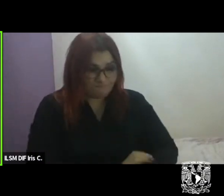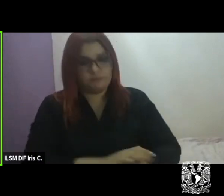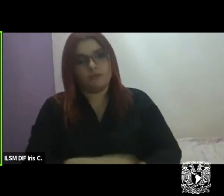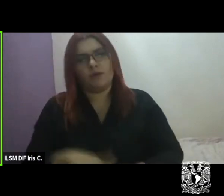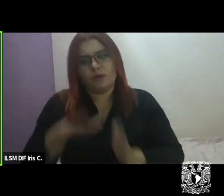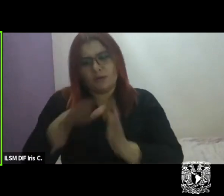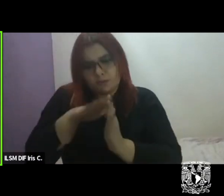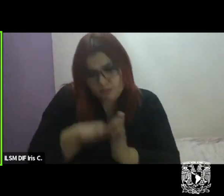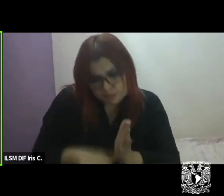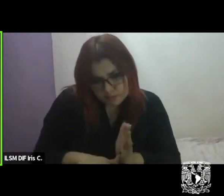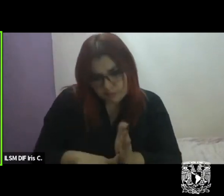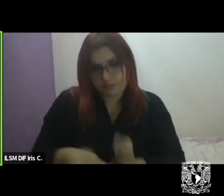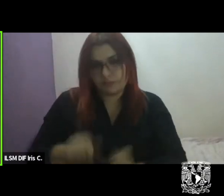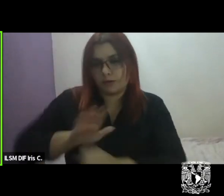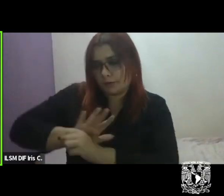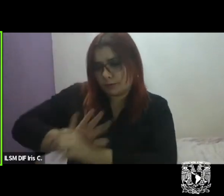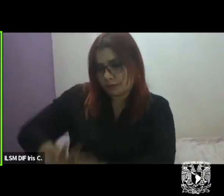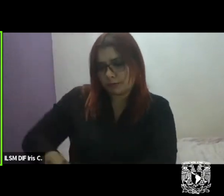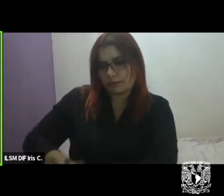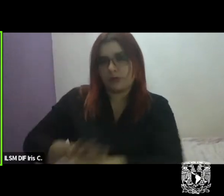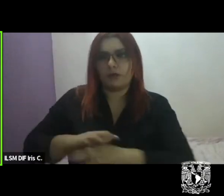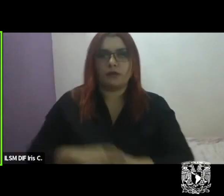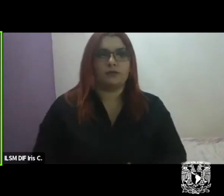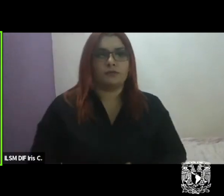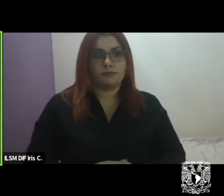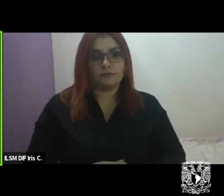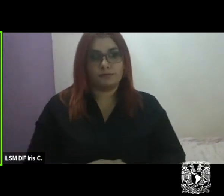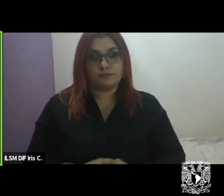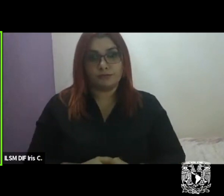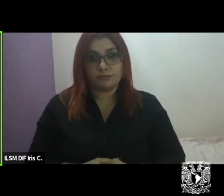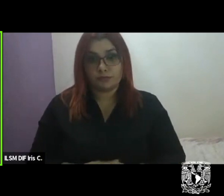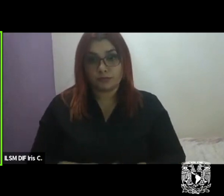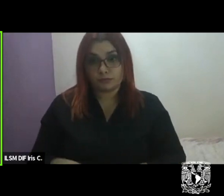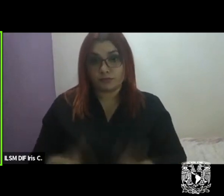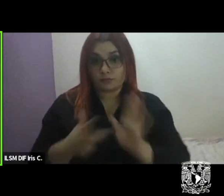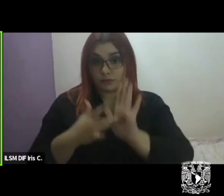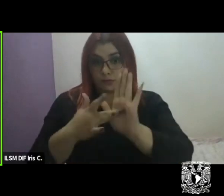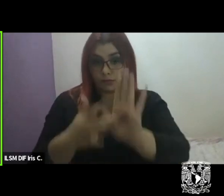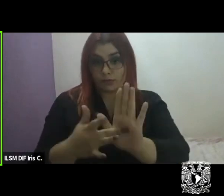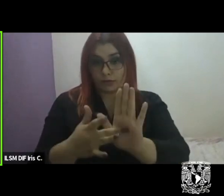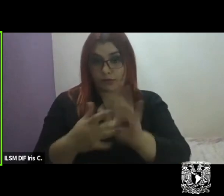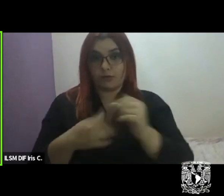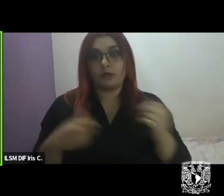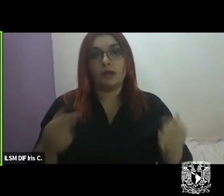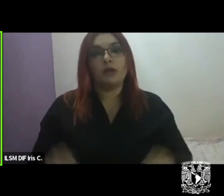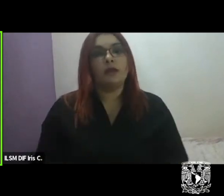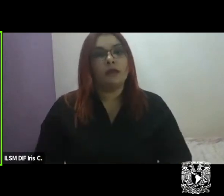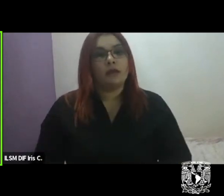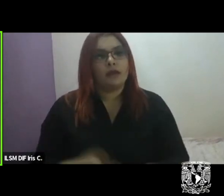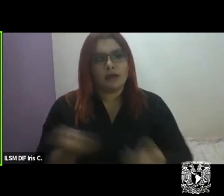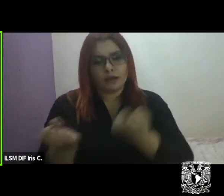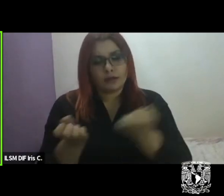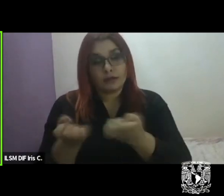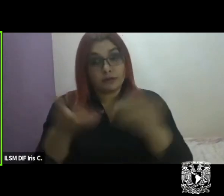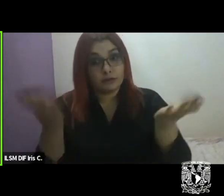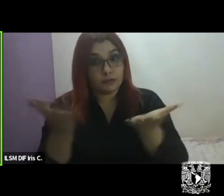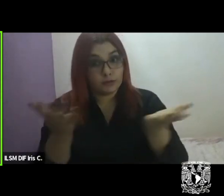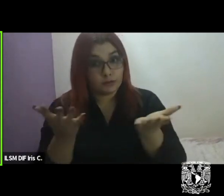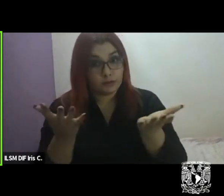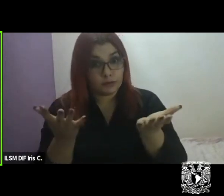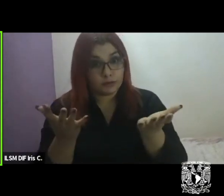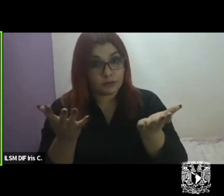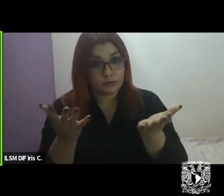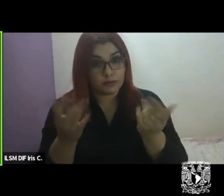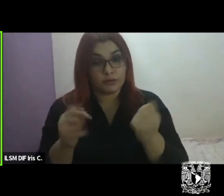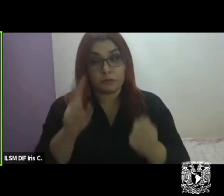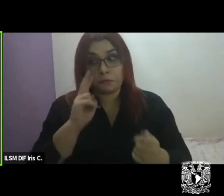características. Ahora les voy a mostrar, vamos a hacer un ejercicio de análisis de imagen, un poco.